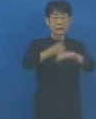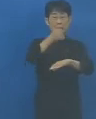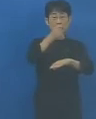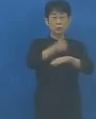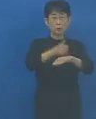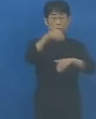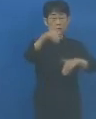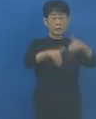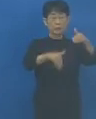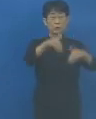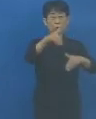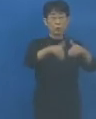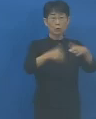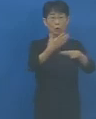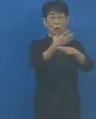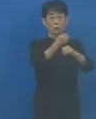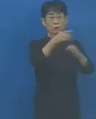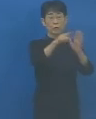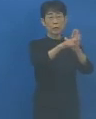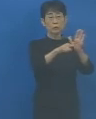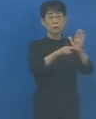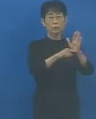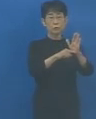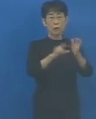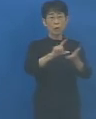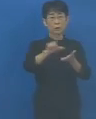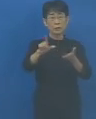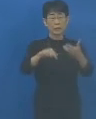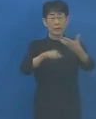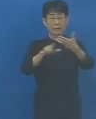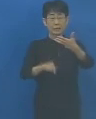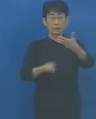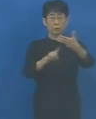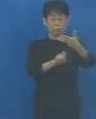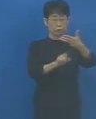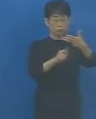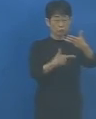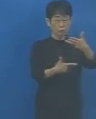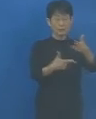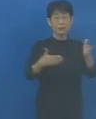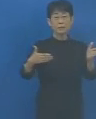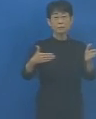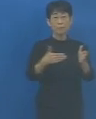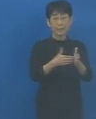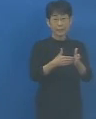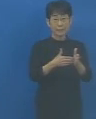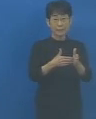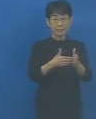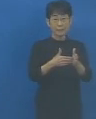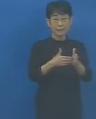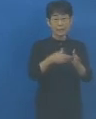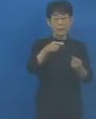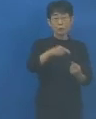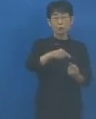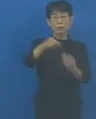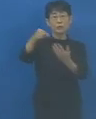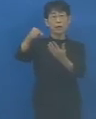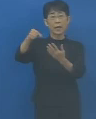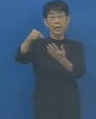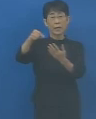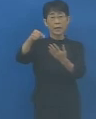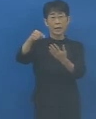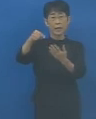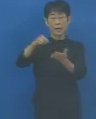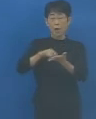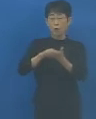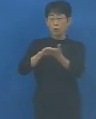が告示をされました。8月の16日までに推薦届出をすると。でその